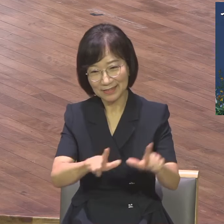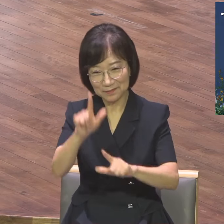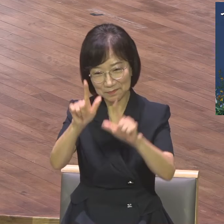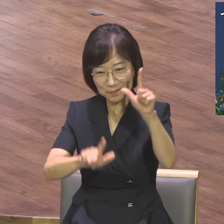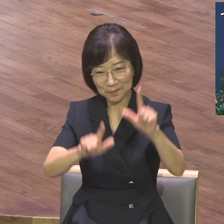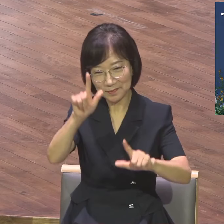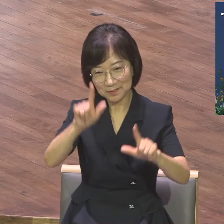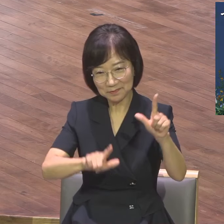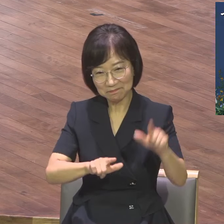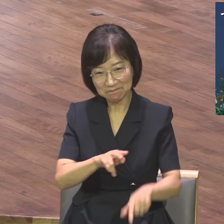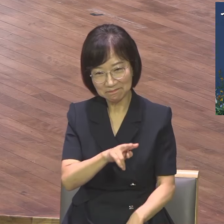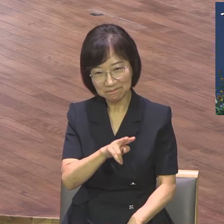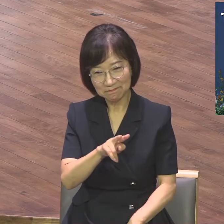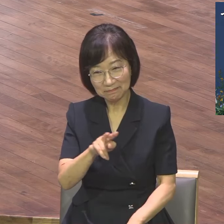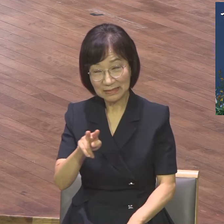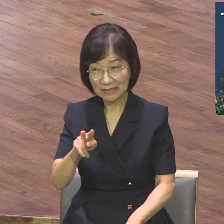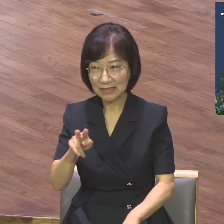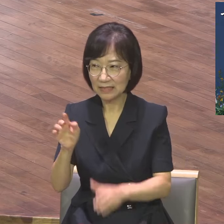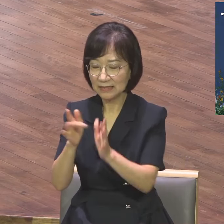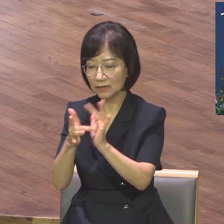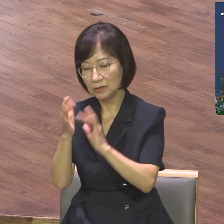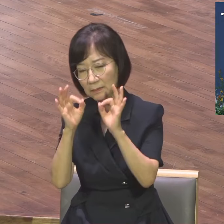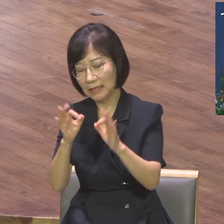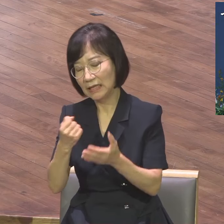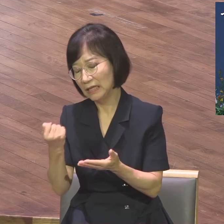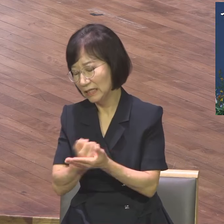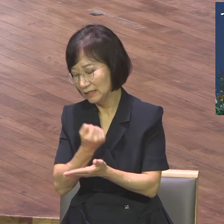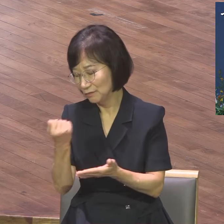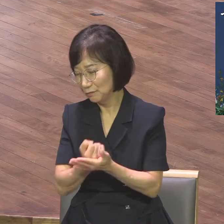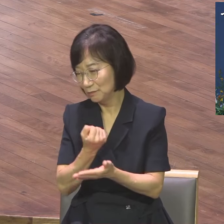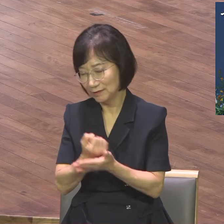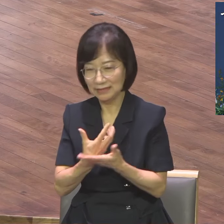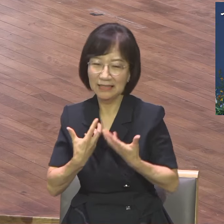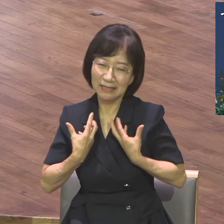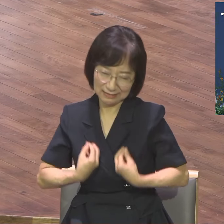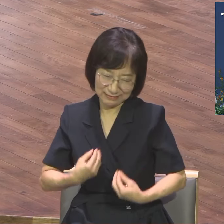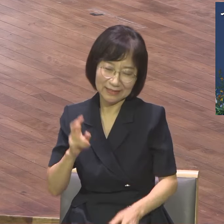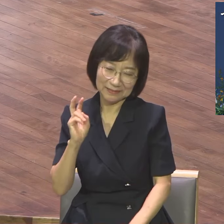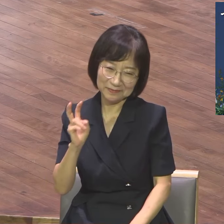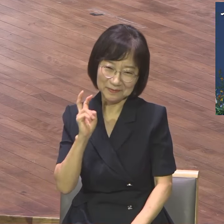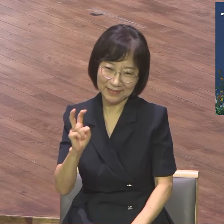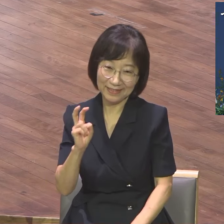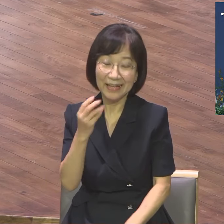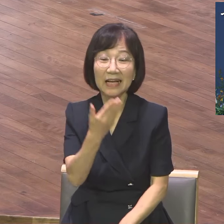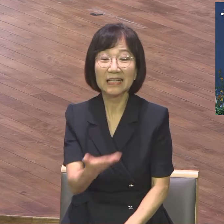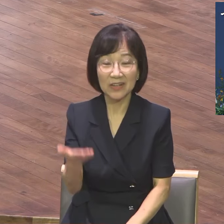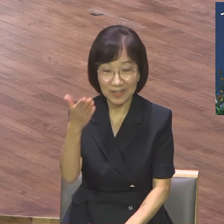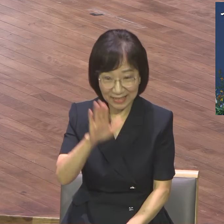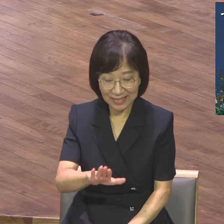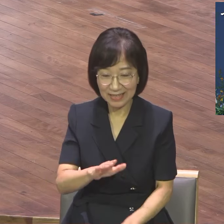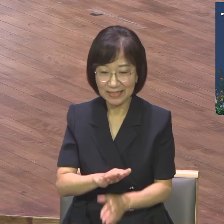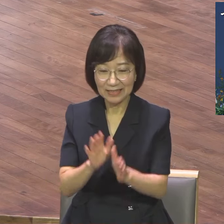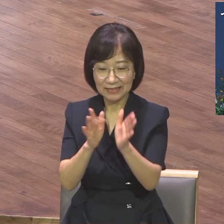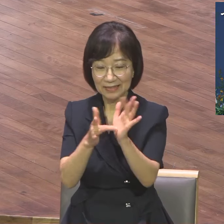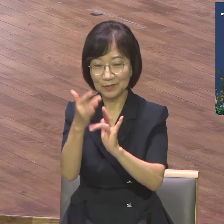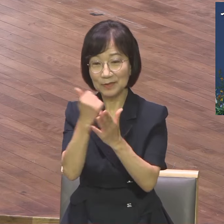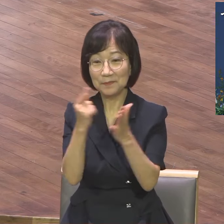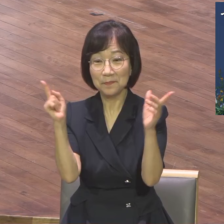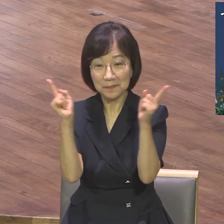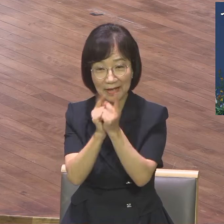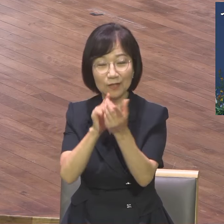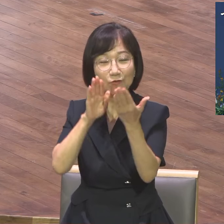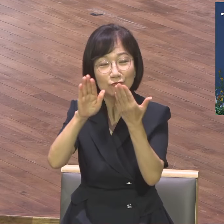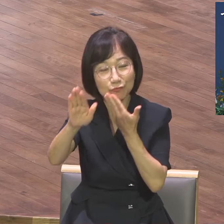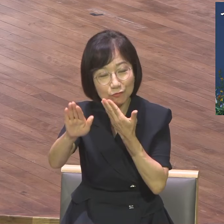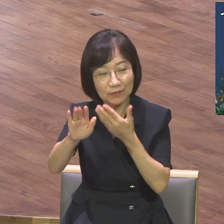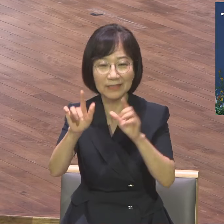있는 연약한 존재들입니다. 그러나 그 후의 삶이 중요합니다.